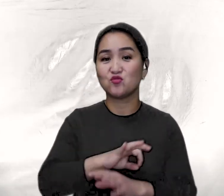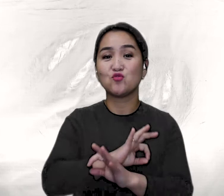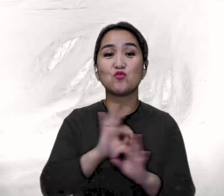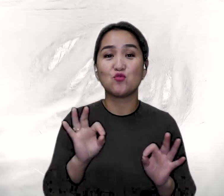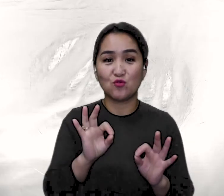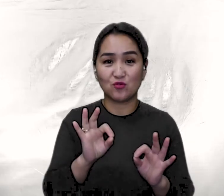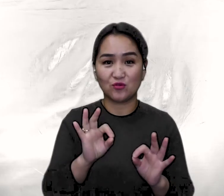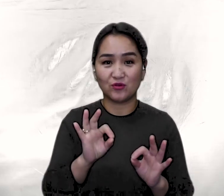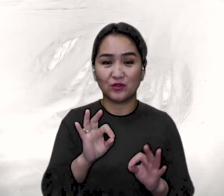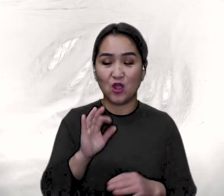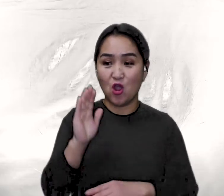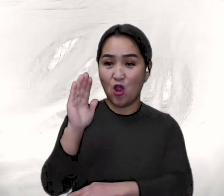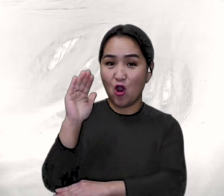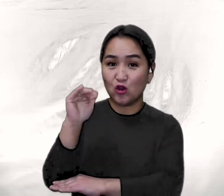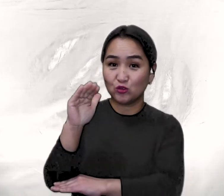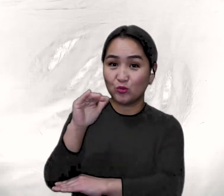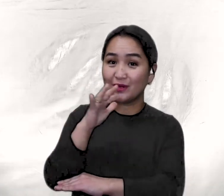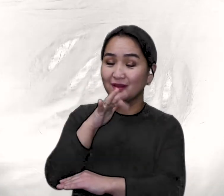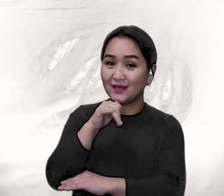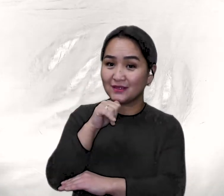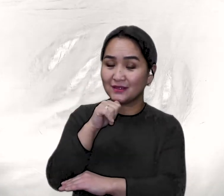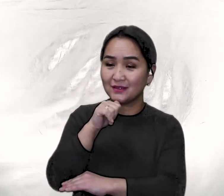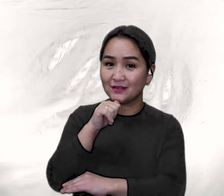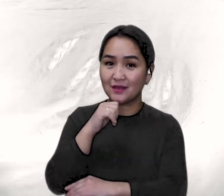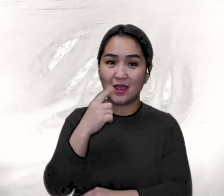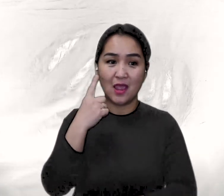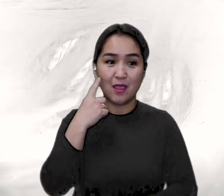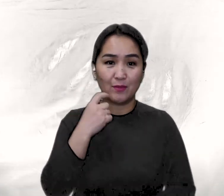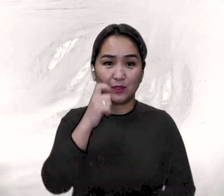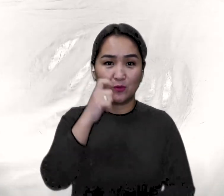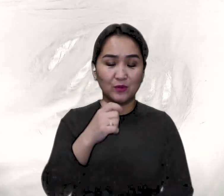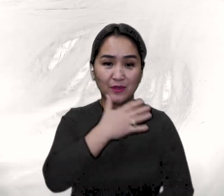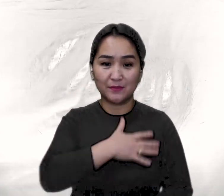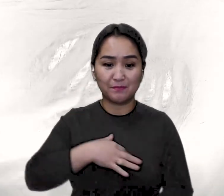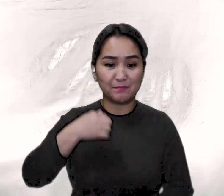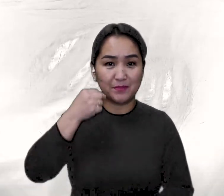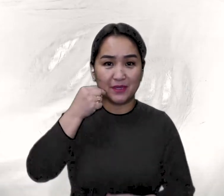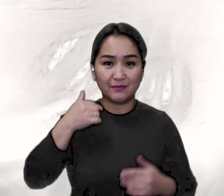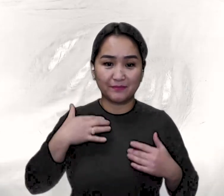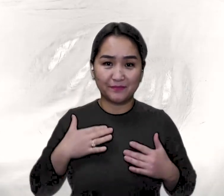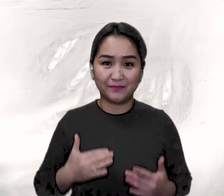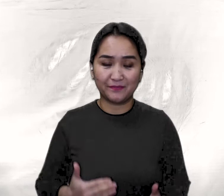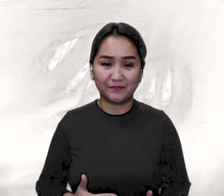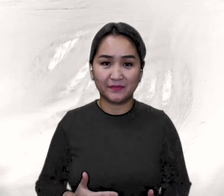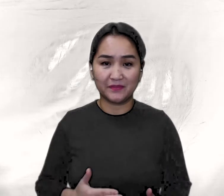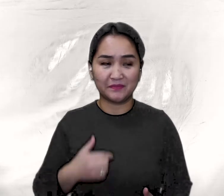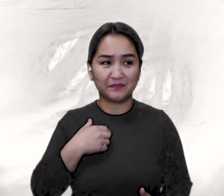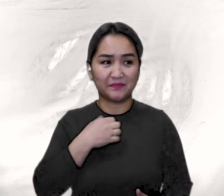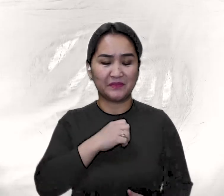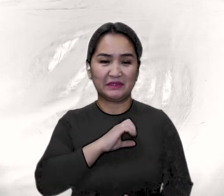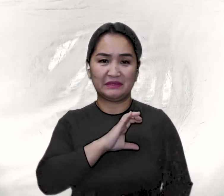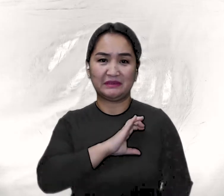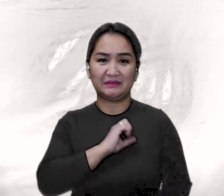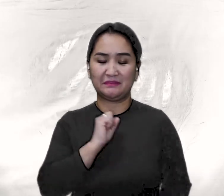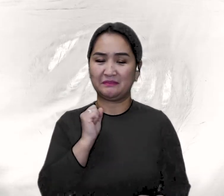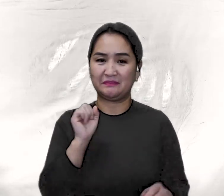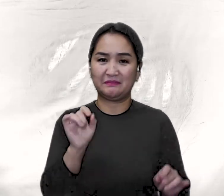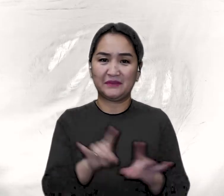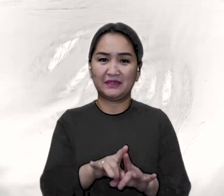Тэгээд яг ингээд өсвөр насанд ирээд ингээд эмэгтэй хүний бие бислог гараад ирэнгүүт би ингээд дулам тавгуцаад